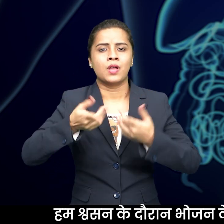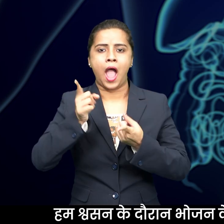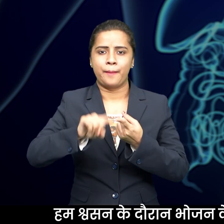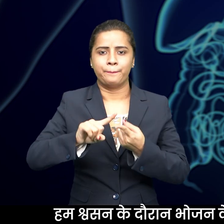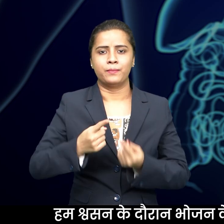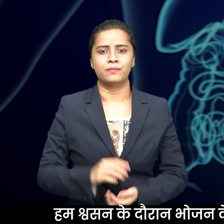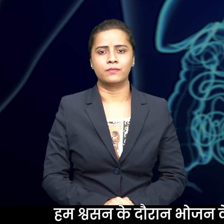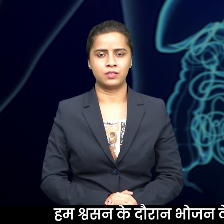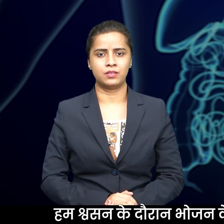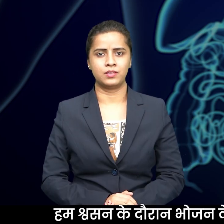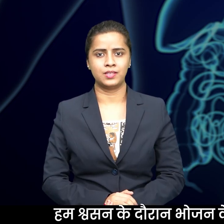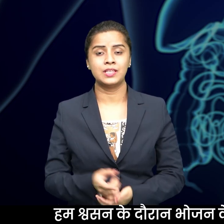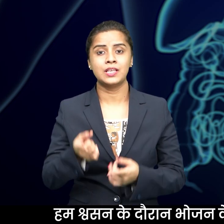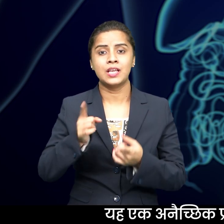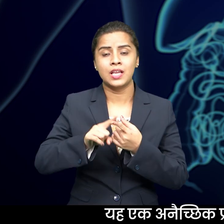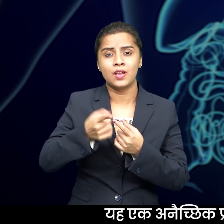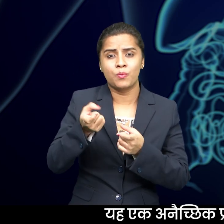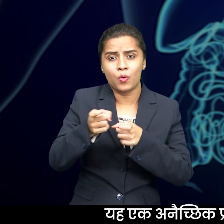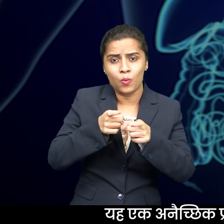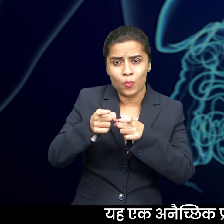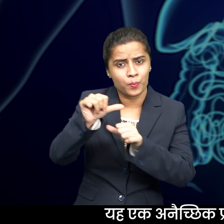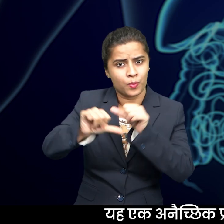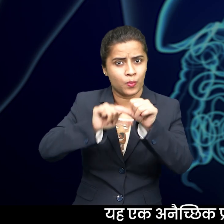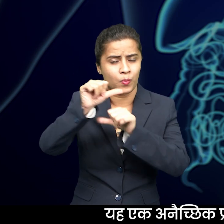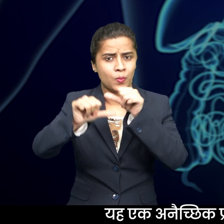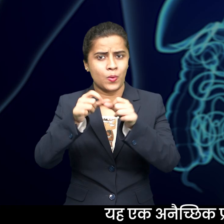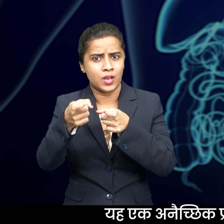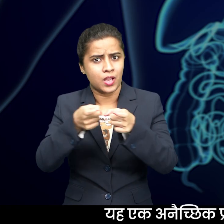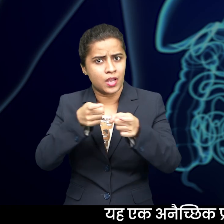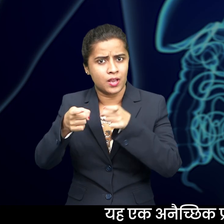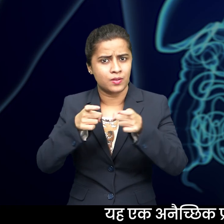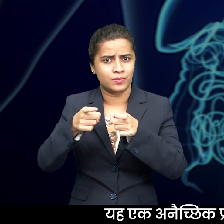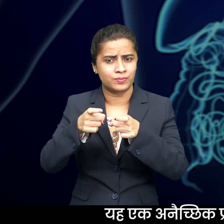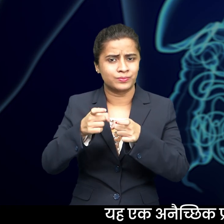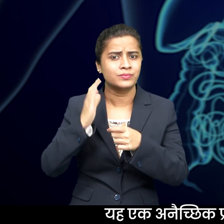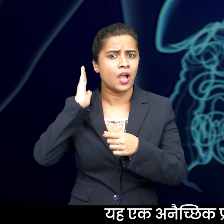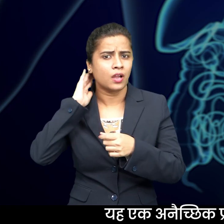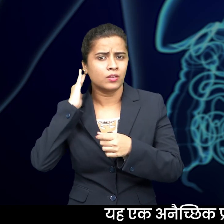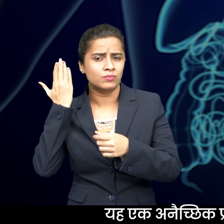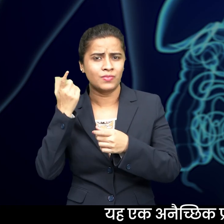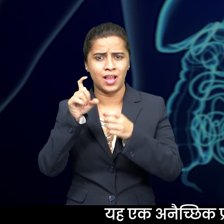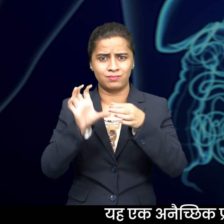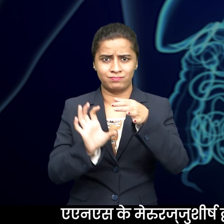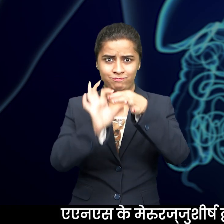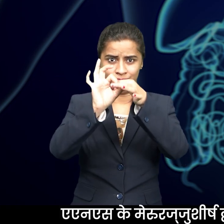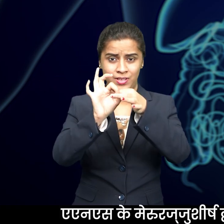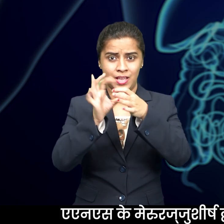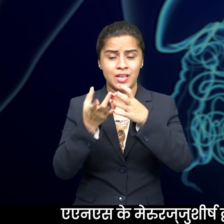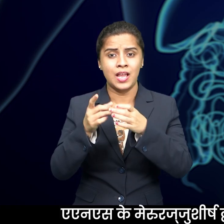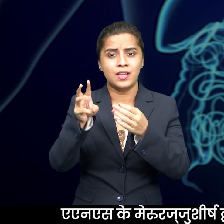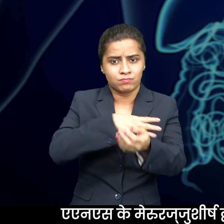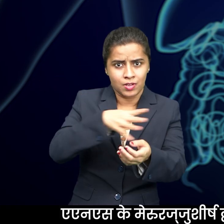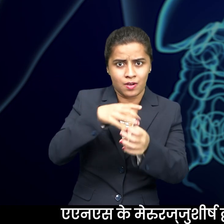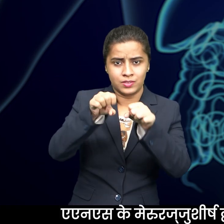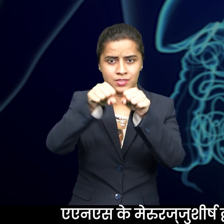हमें ऊर्जा प्राप्त होती है। यह एक अनैच्छिक प्रक्रिया है जो स्वयंतंत्रिका तंत्र